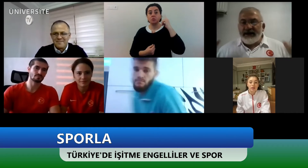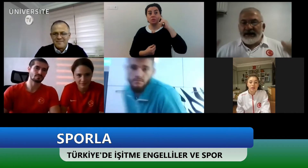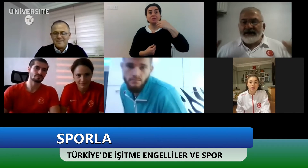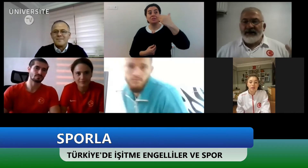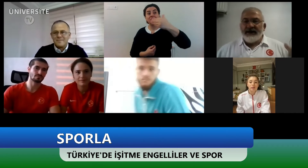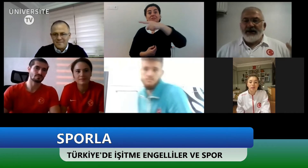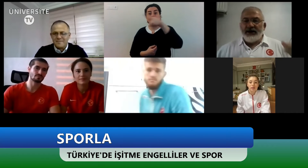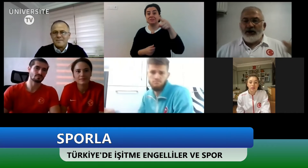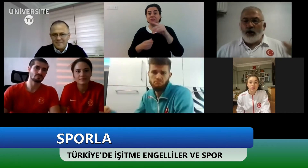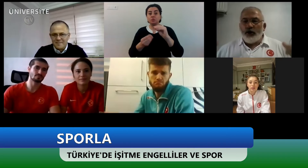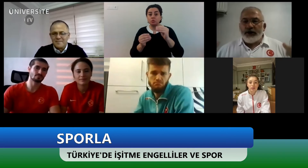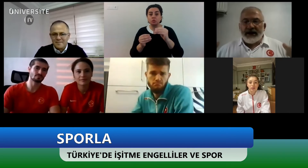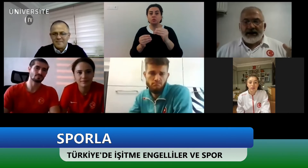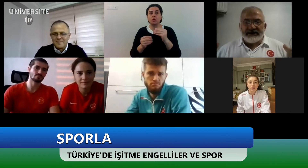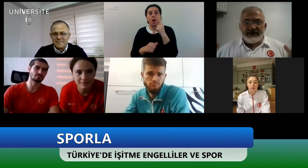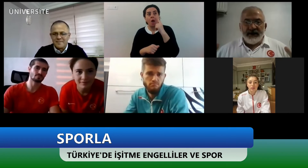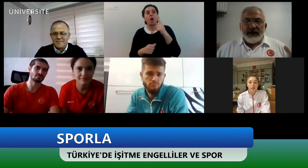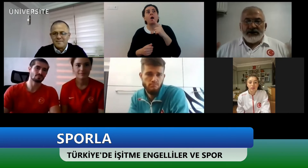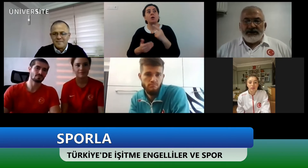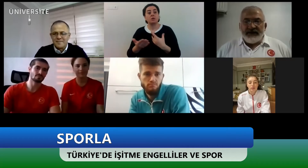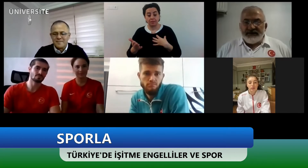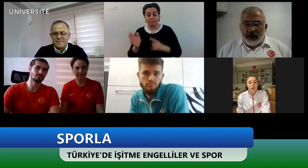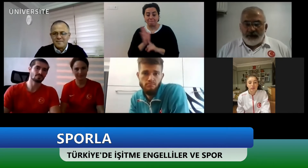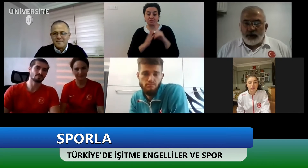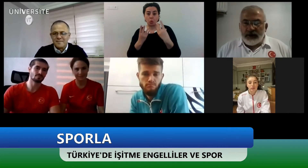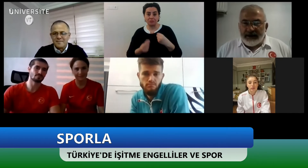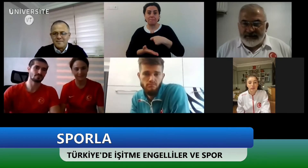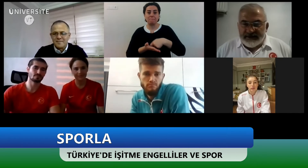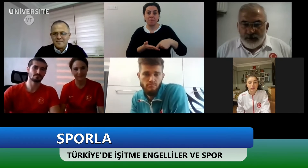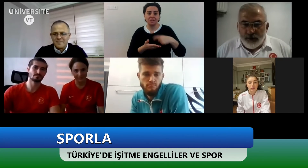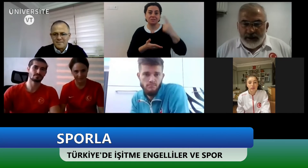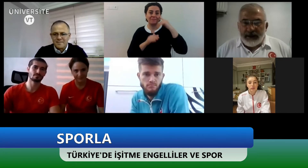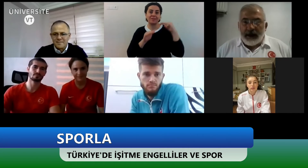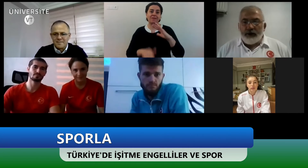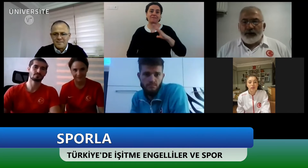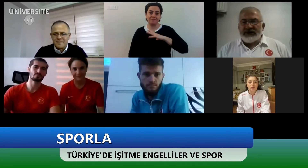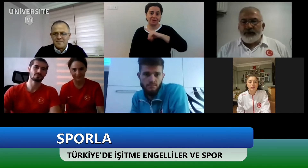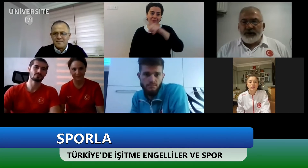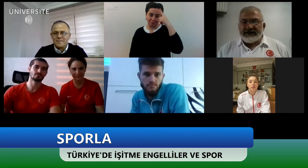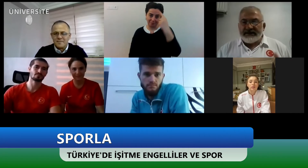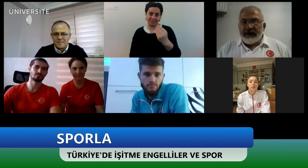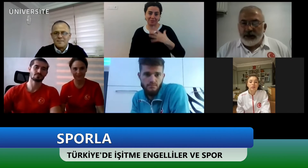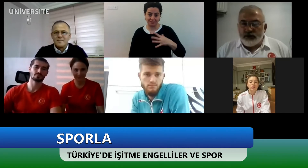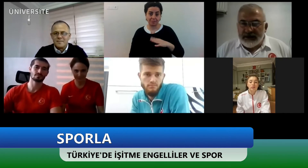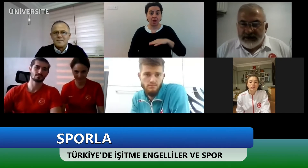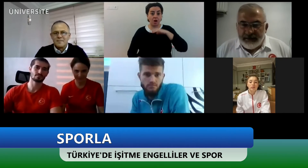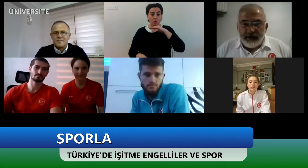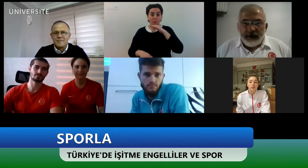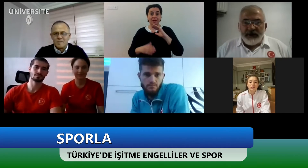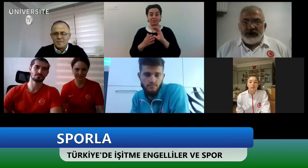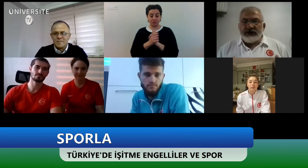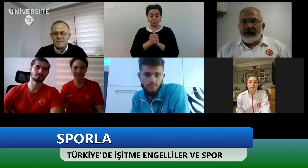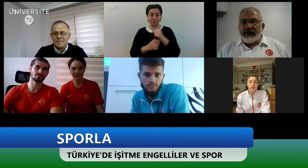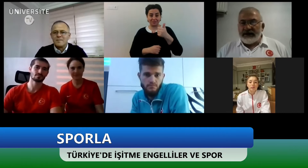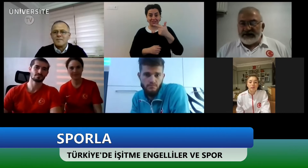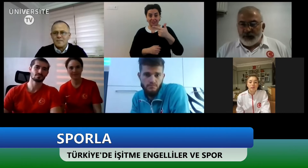arkadan gelenler onu örnek alsın. Şimdi bizim şampiyonlarımızda normalde Avrupa şampiyonasında ilk üçe giren